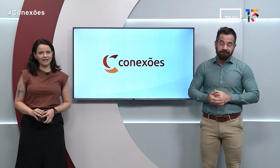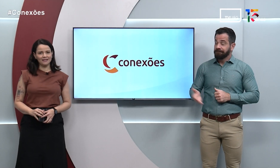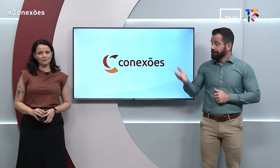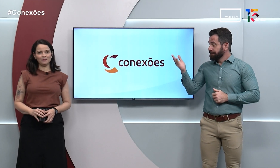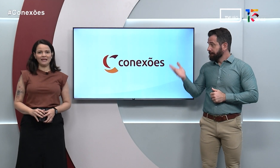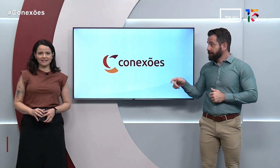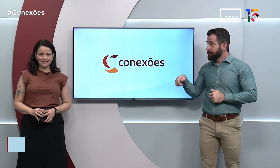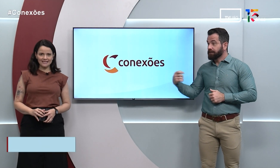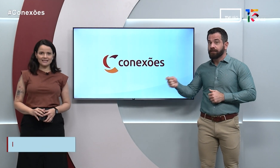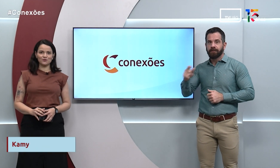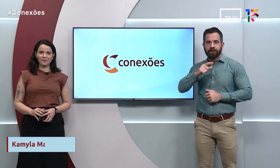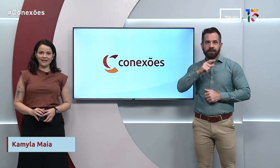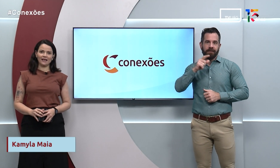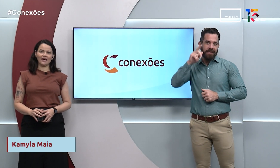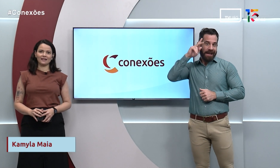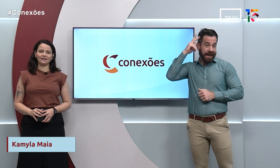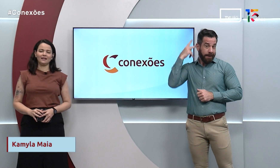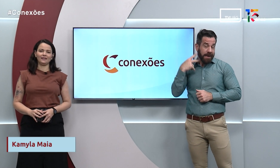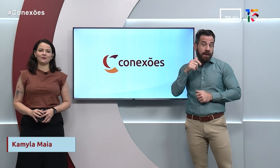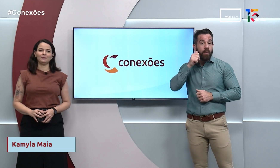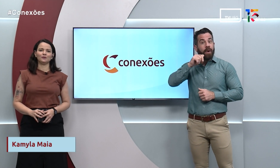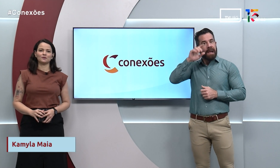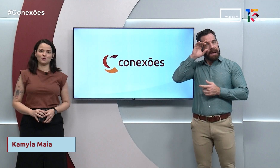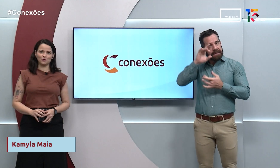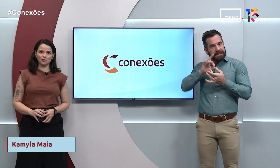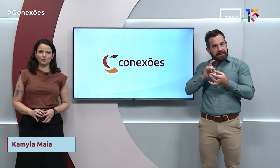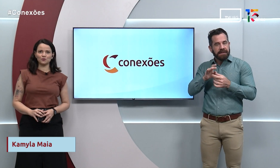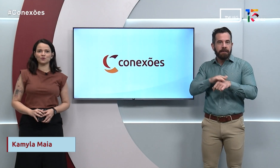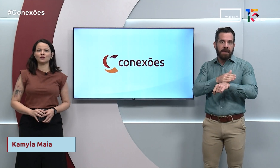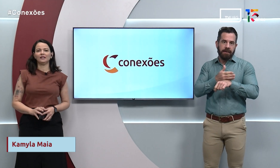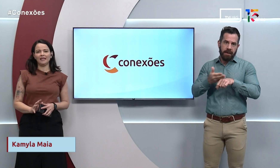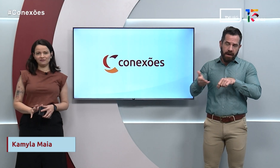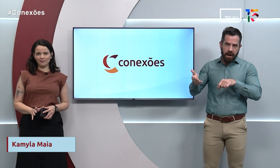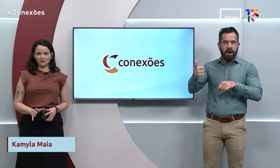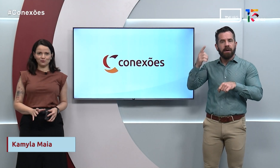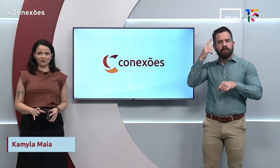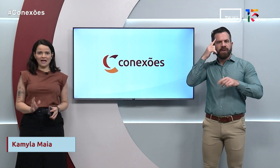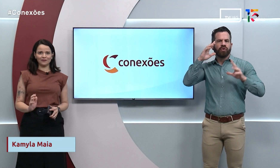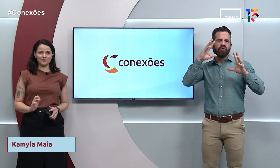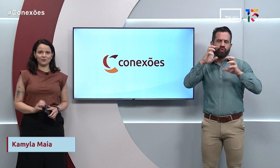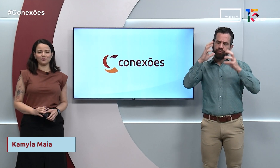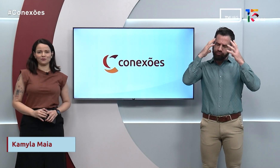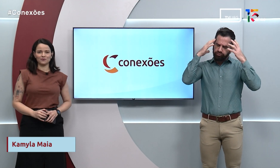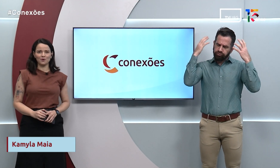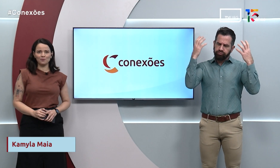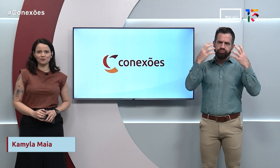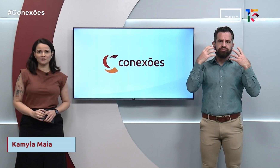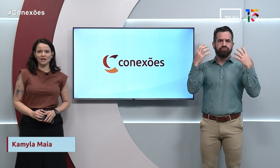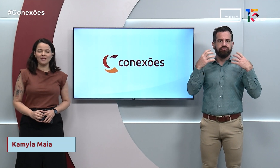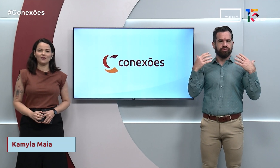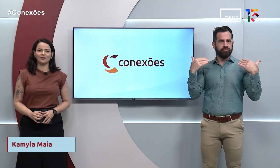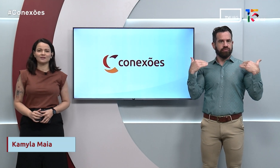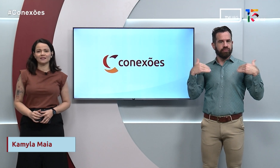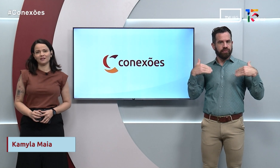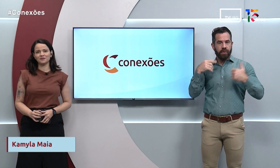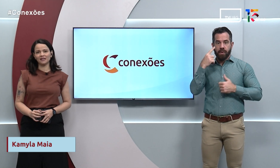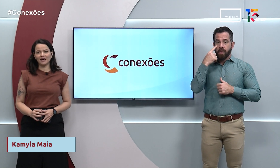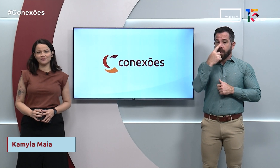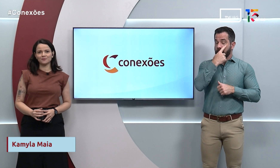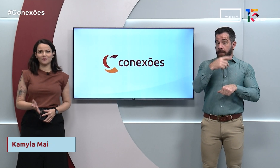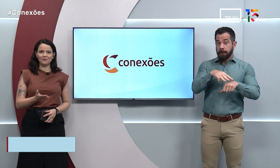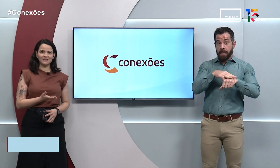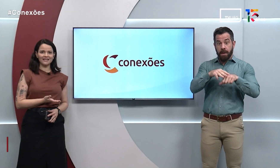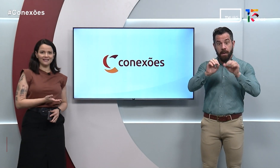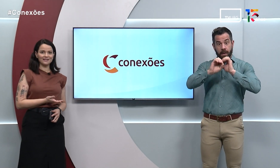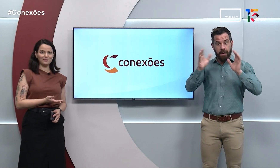Camila Maia, uma mulher cis, de pele clara, tenho cabelos escuros, levemente ondulados na altura dos ombros e olhos castanhos